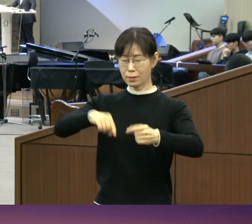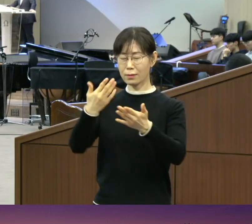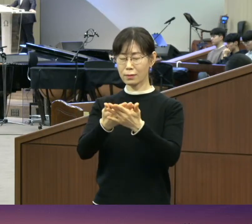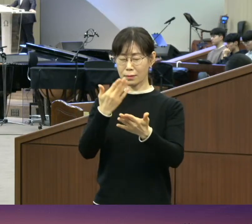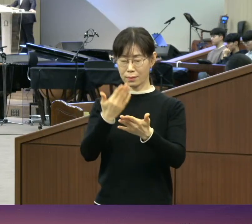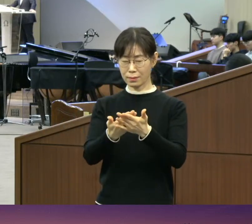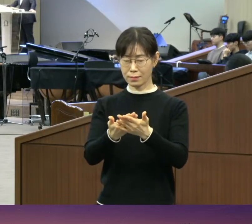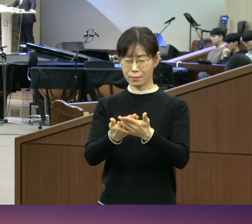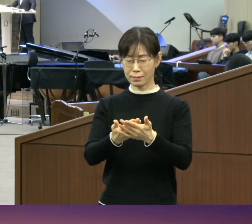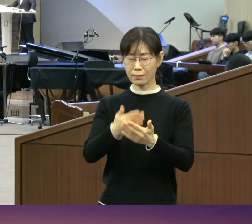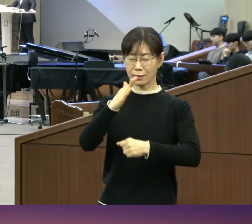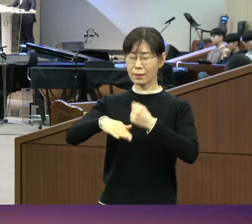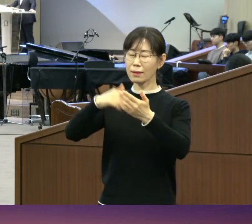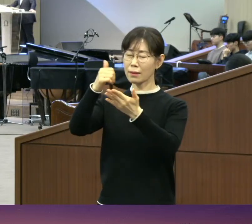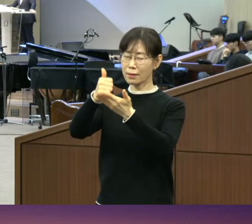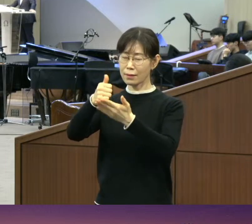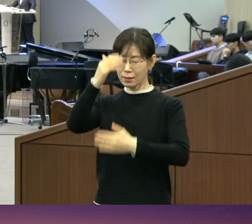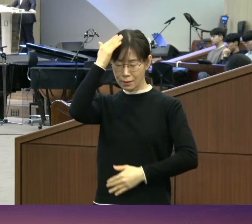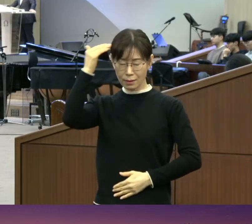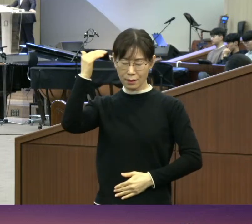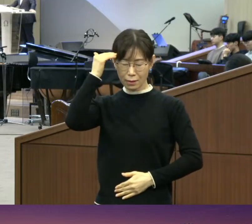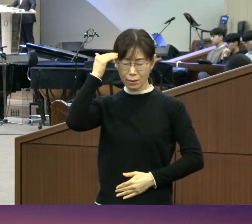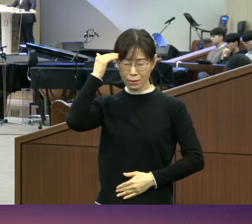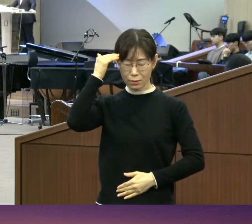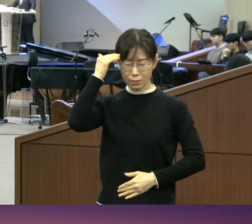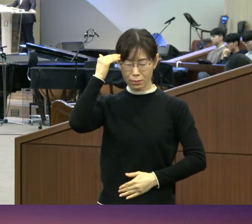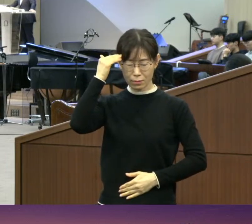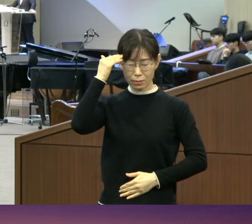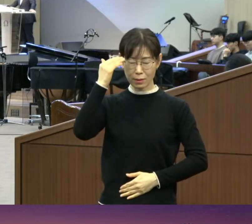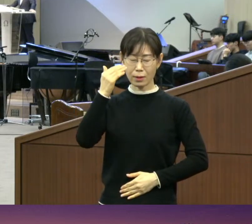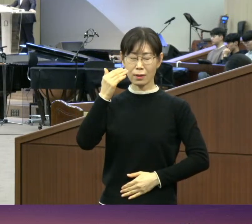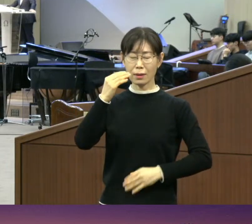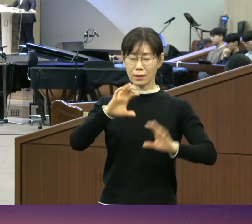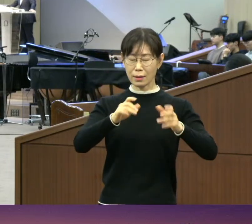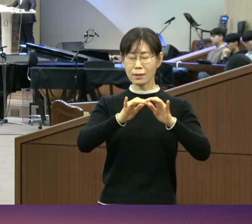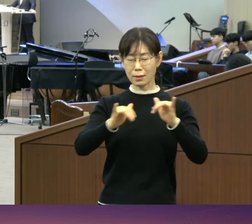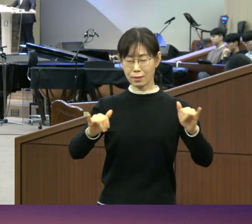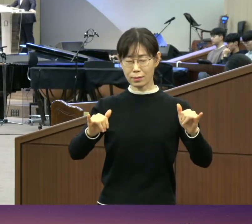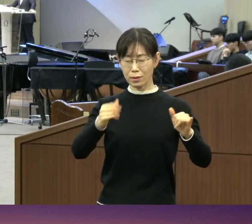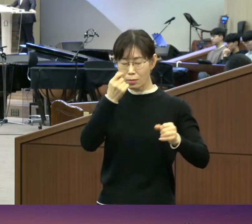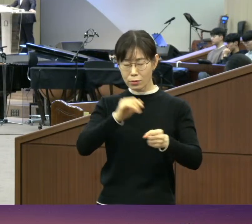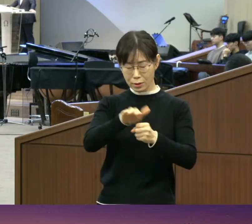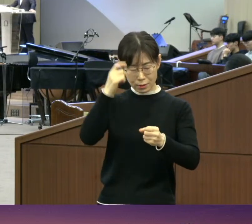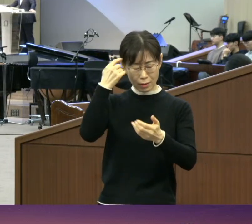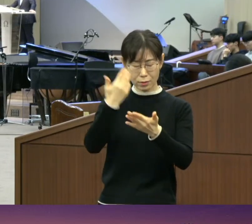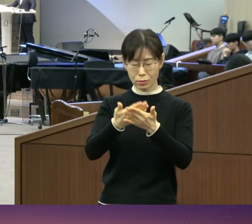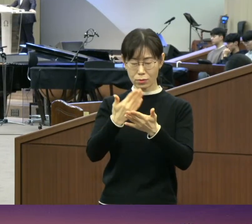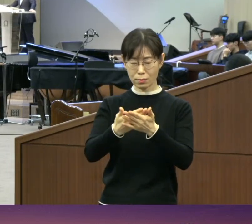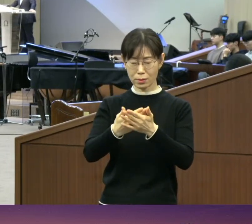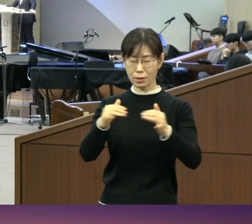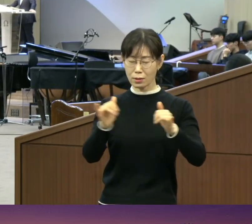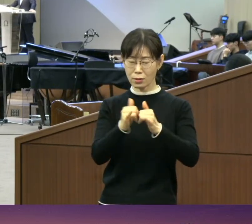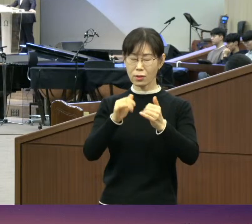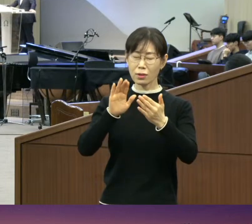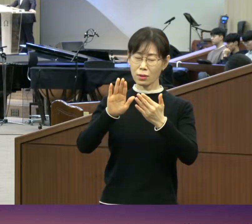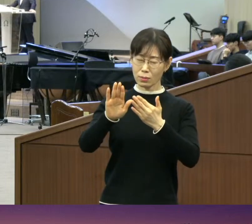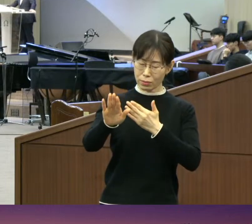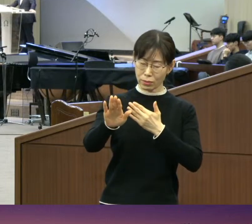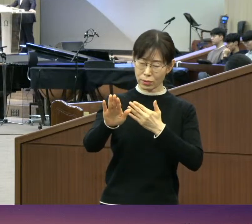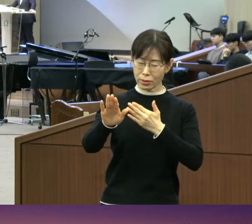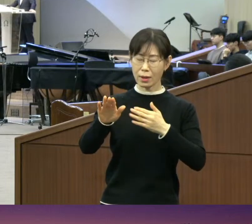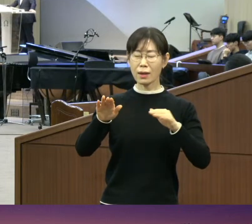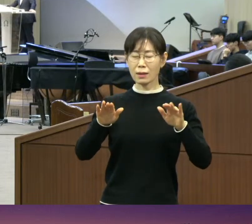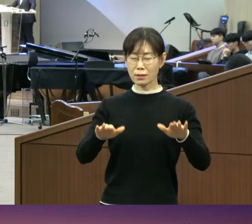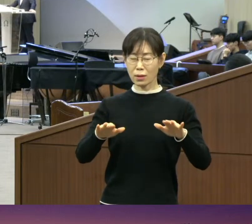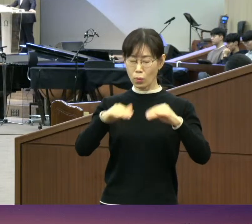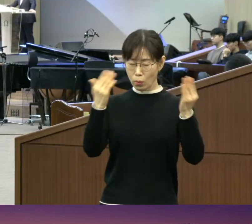주시옵소서. 하나님 아버지 우리나라 하나님 이 백성들을 불쌍히 여기시고 전쟁 이후에 아직도 여전히 휴전 상태로